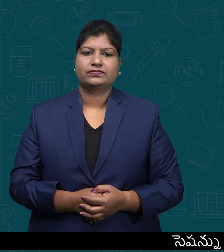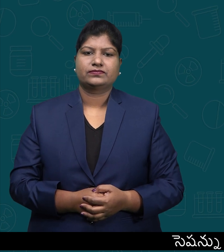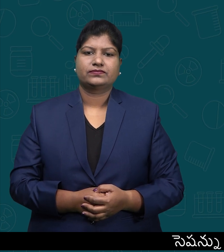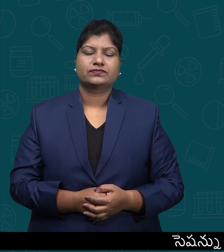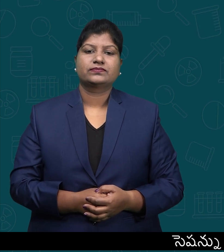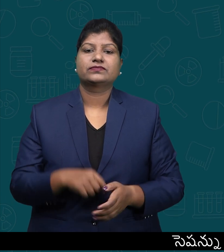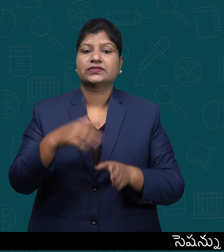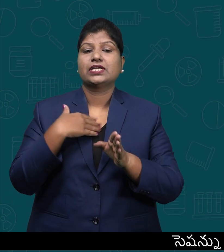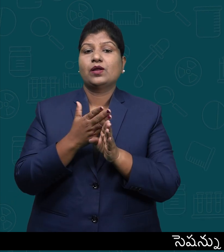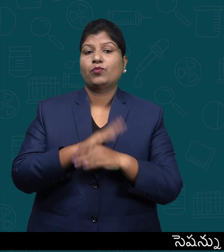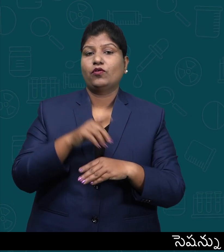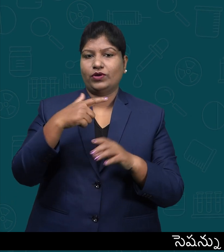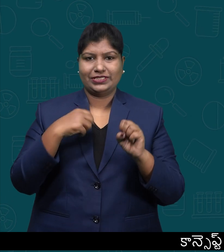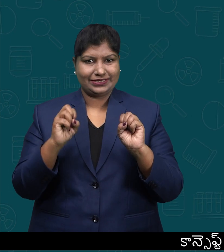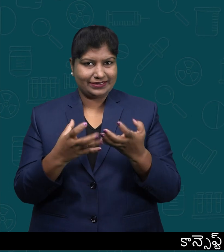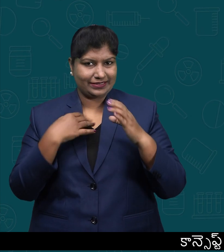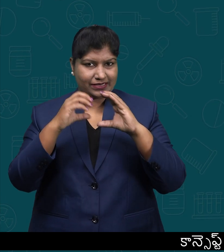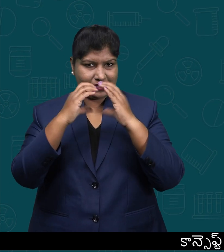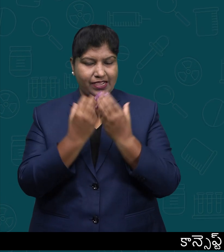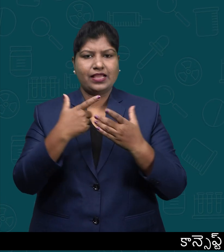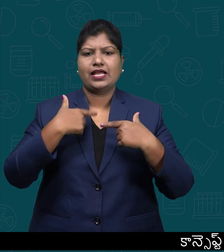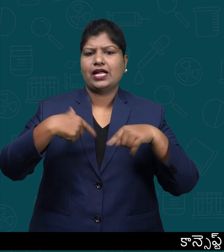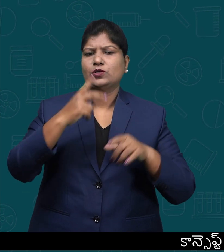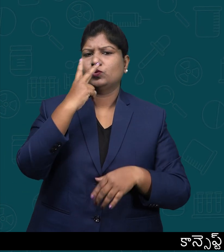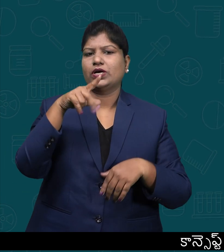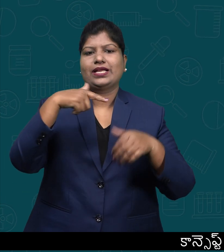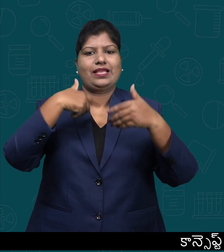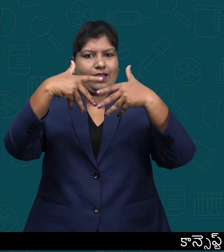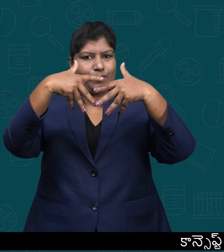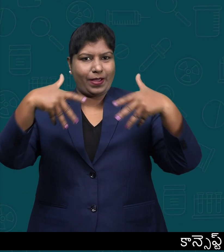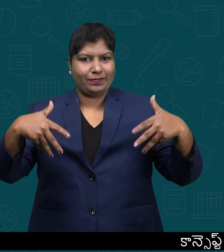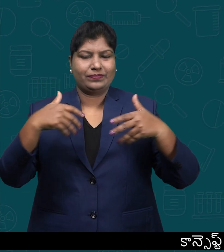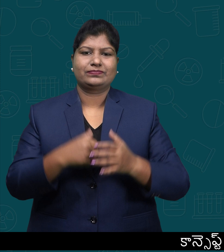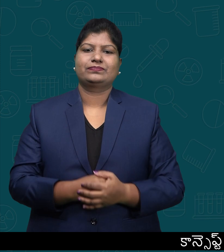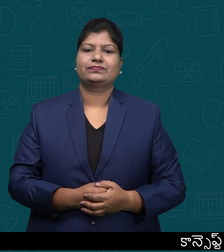సెషన్ను ప్రారంభించే ముందు కాన్సెప్ట్ మ్యాప్ని పరిశీలిద్దాం.